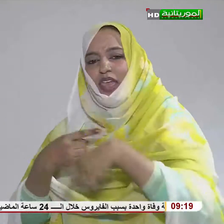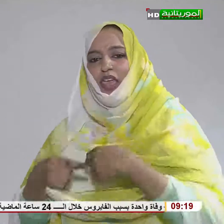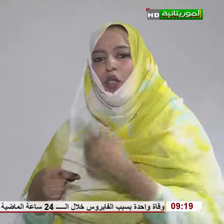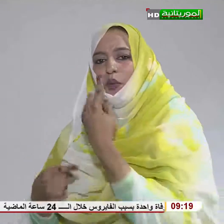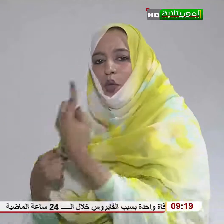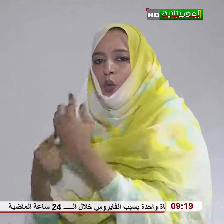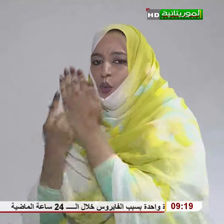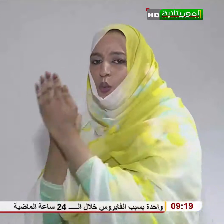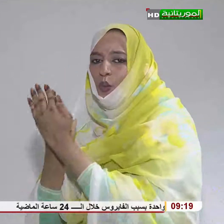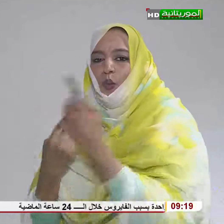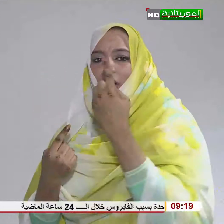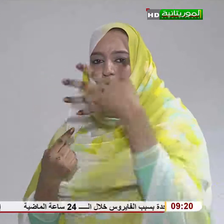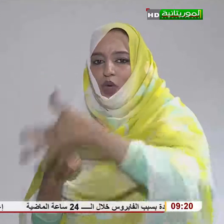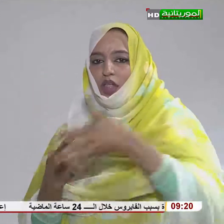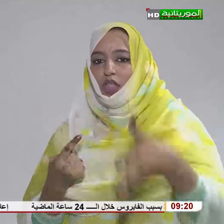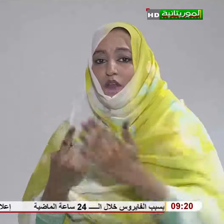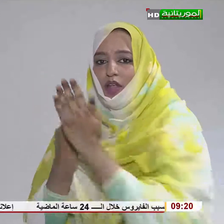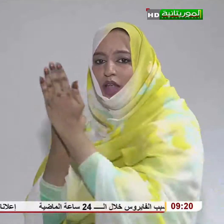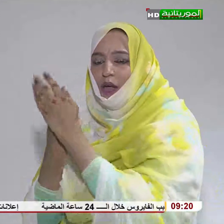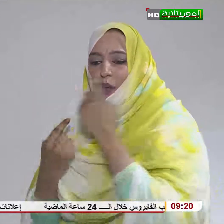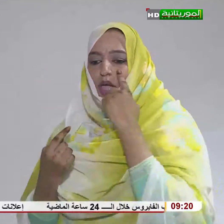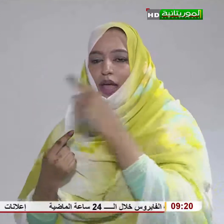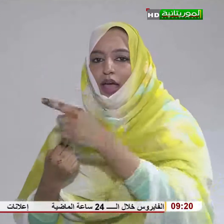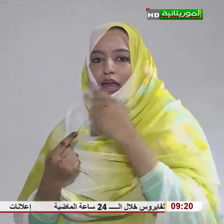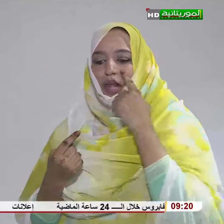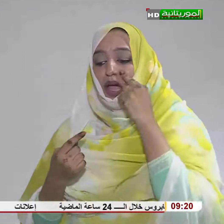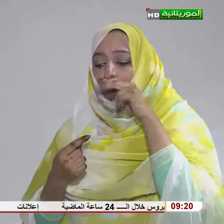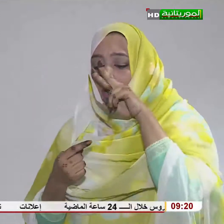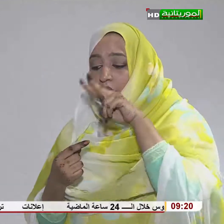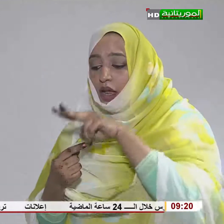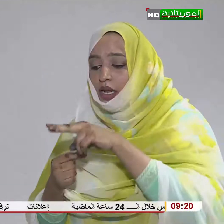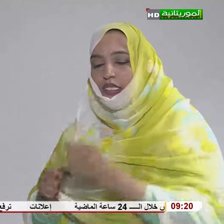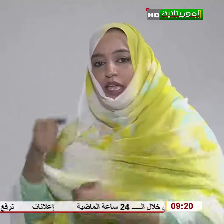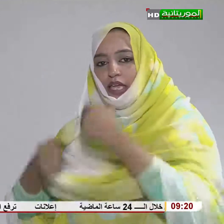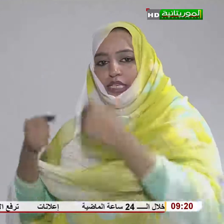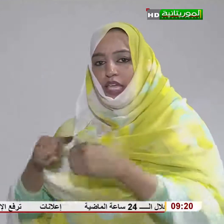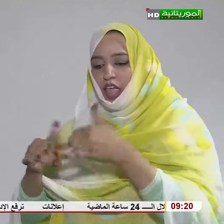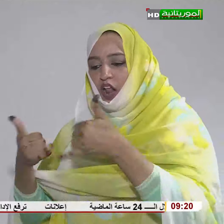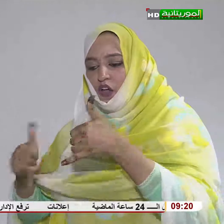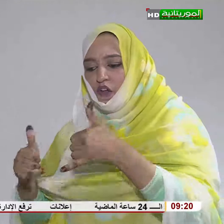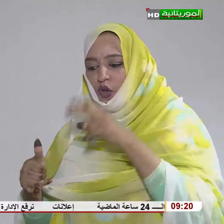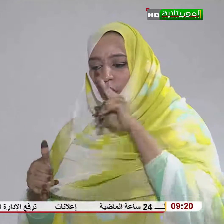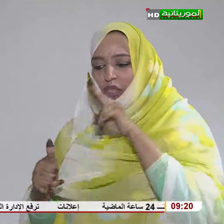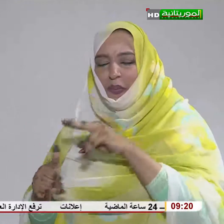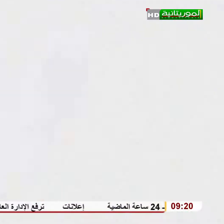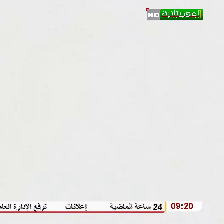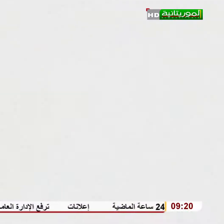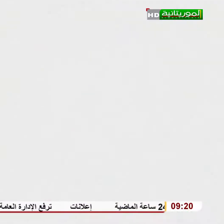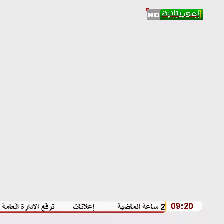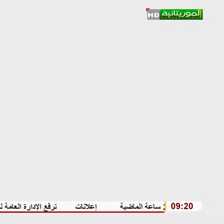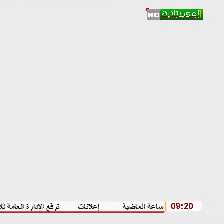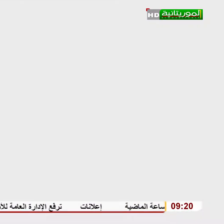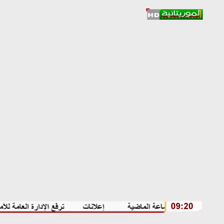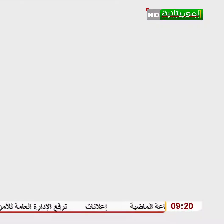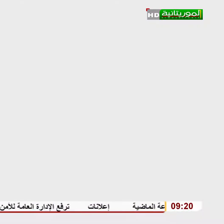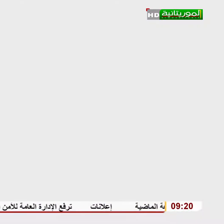الأطفال في أحد أو كل من الأشكال التالية: أولا، التواصل الاجتماعي، كعدم استجابة الطفل